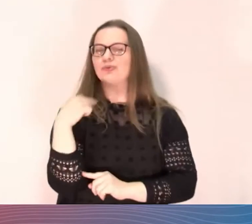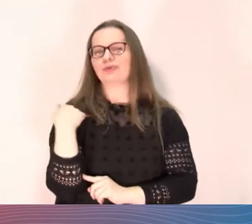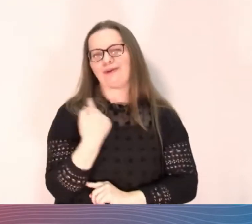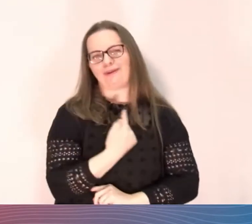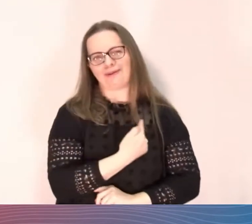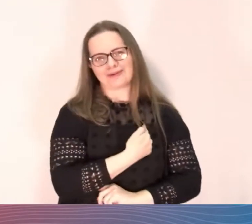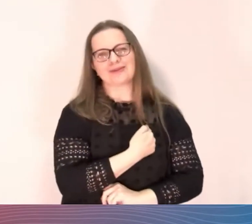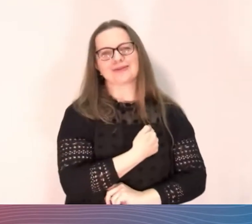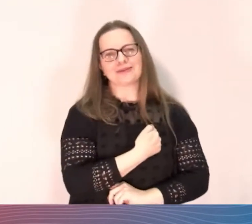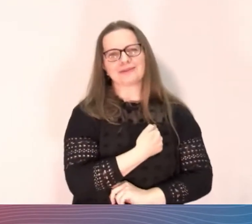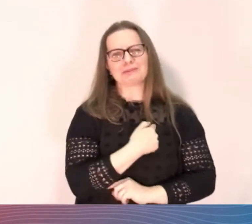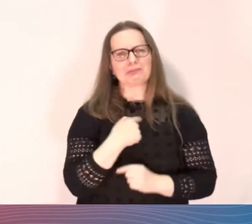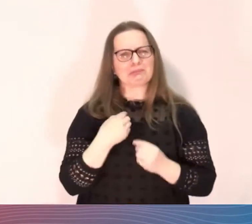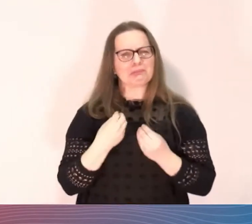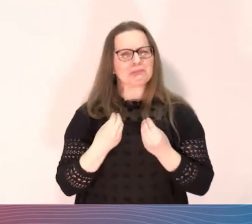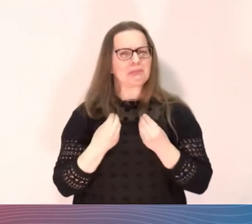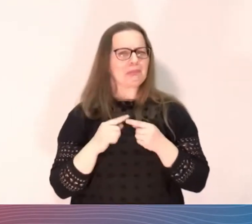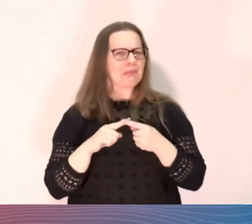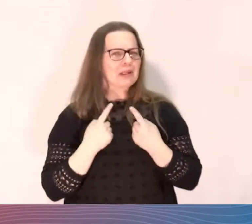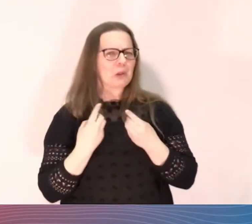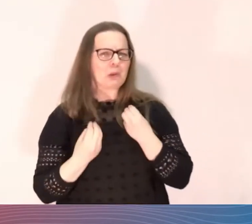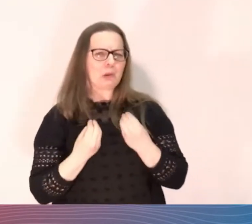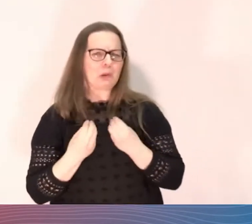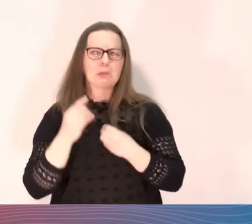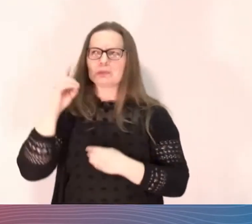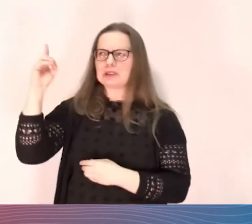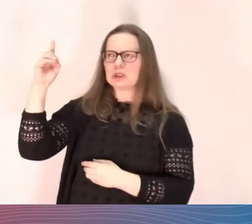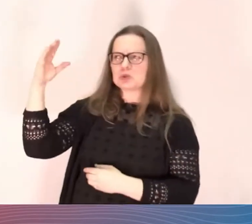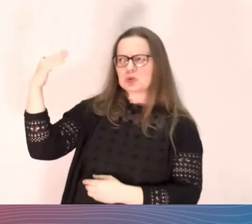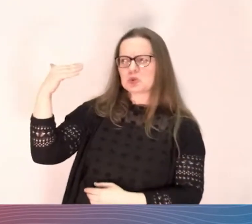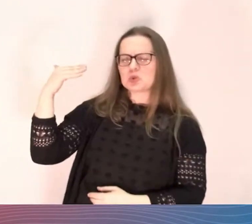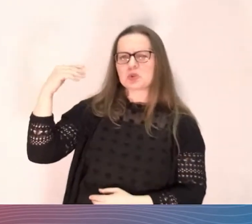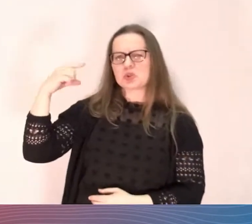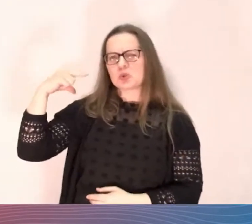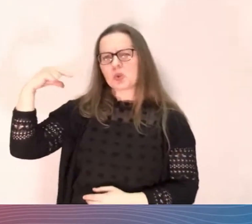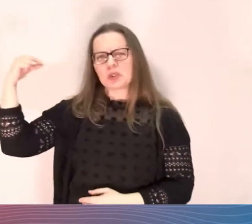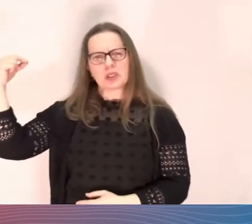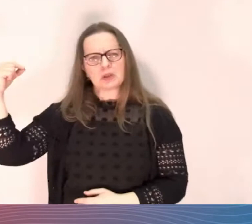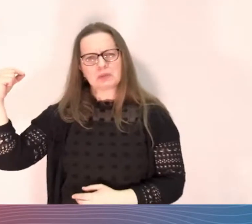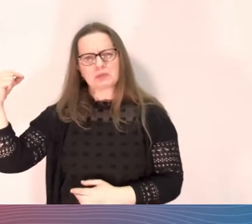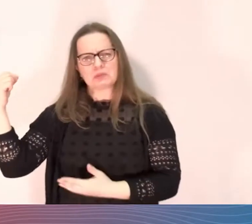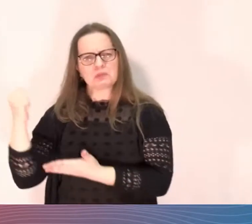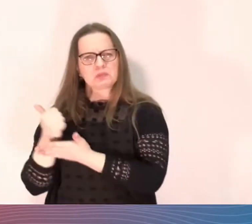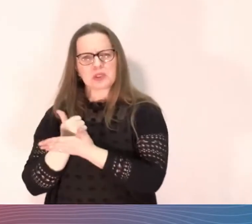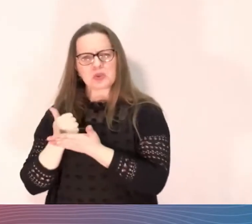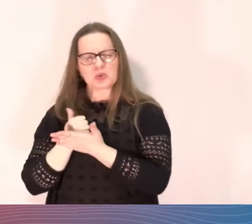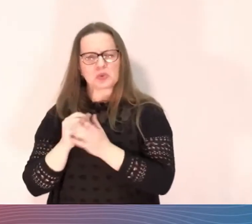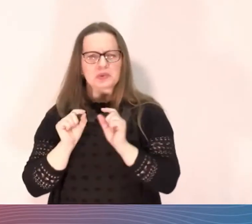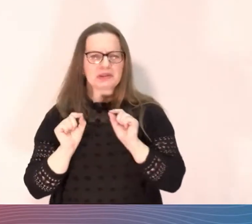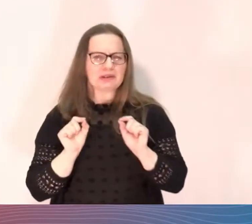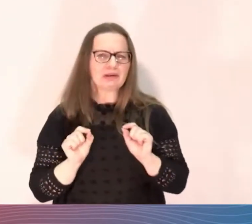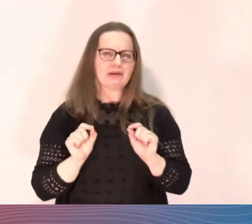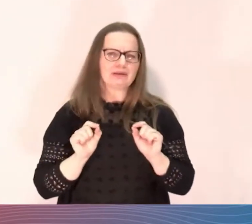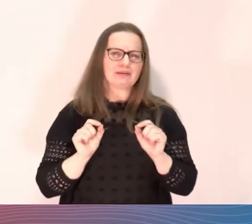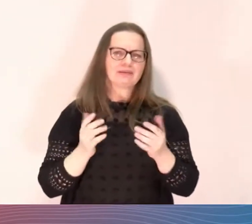Mas como Ele nos escolheu? Baseado em que nos escolheu? A eleição do